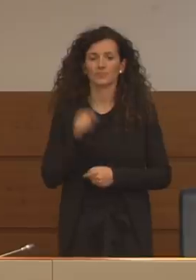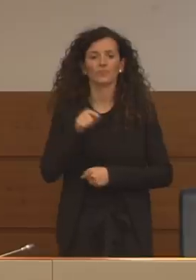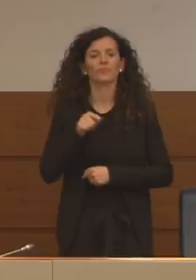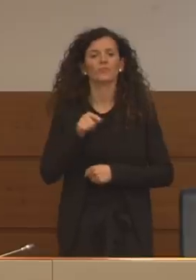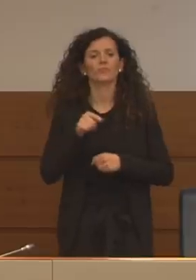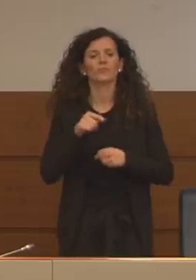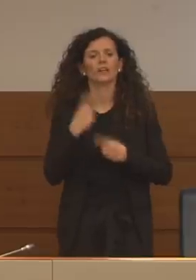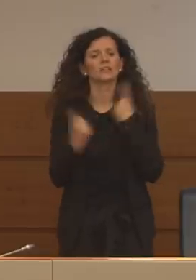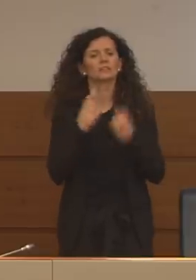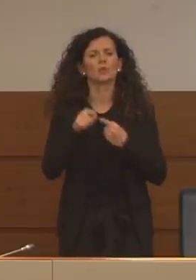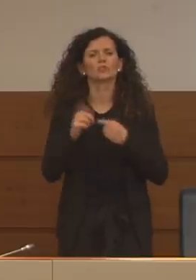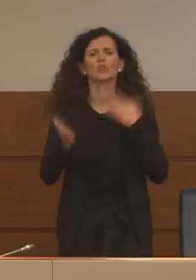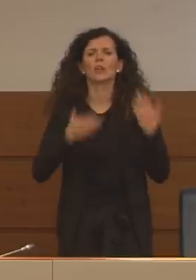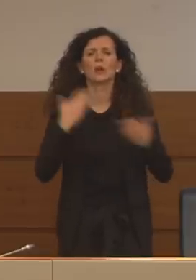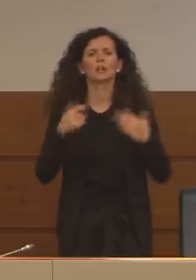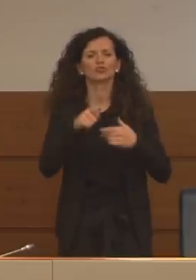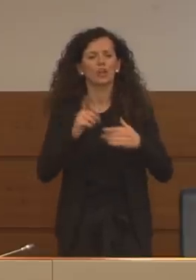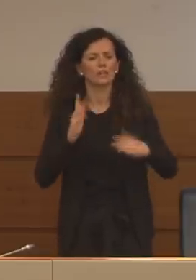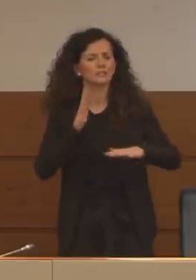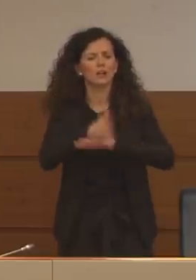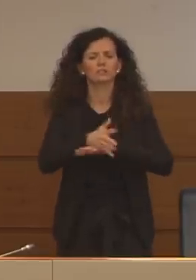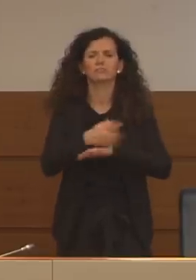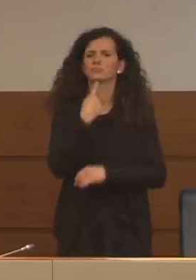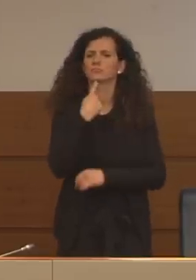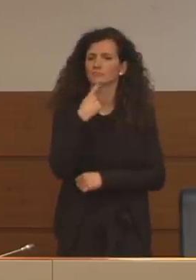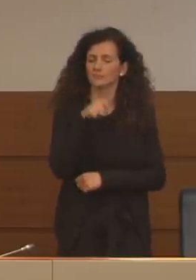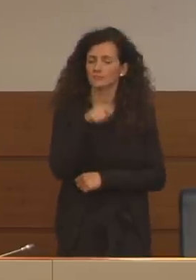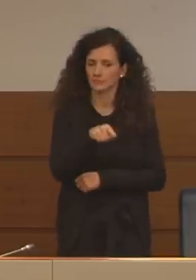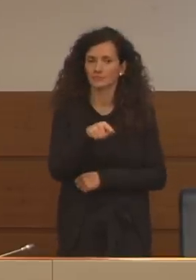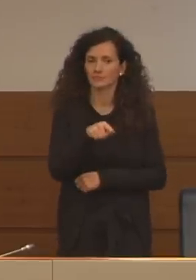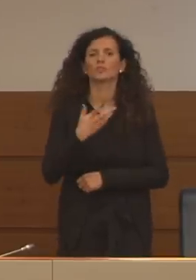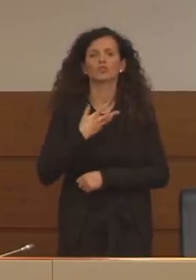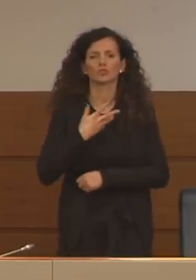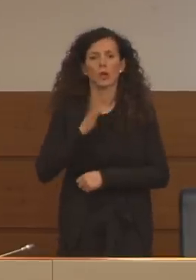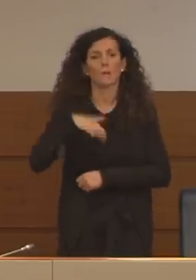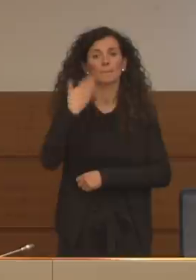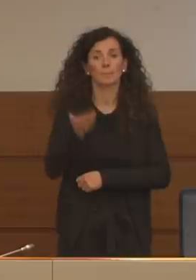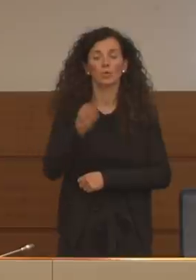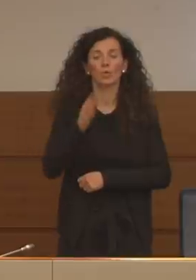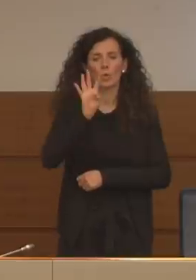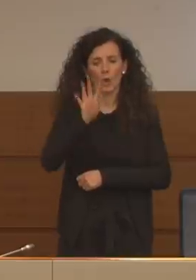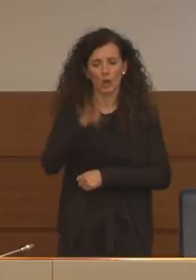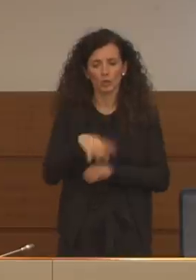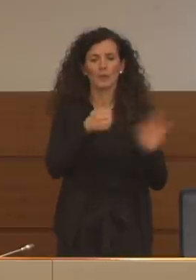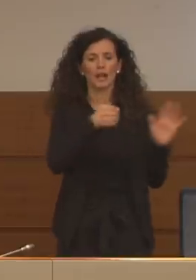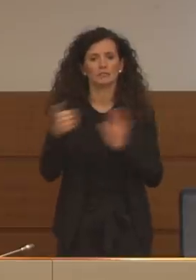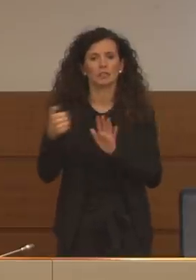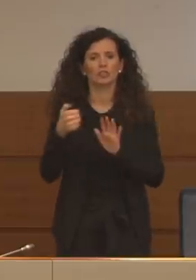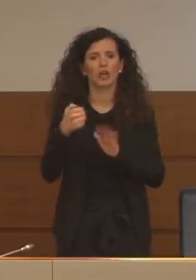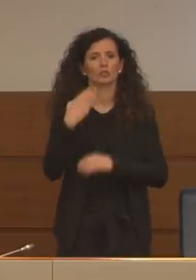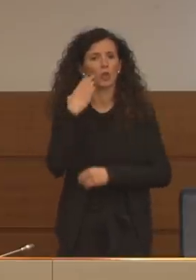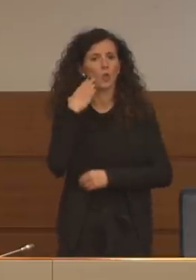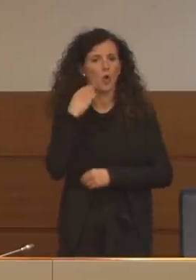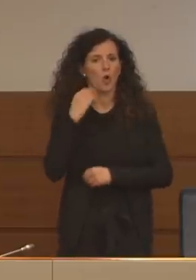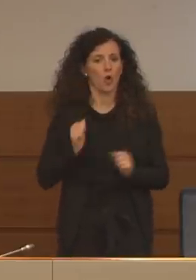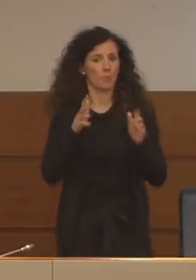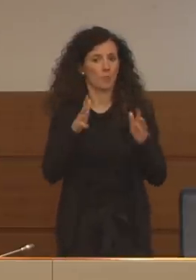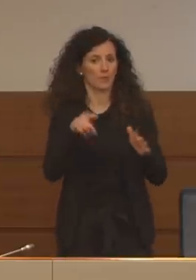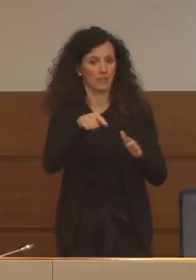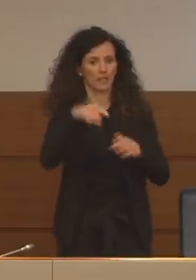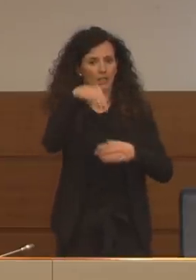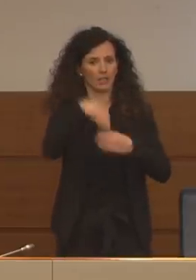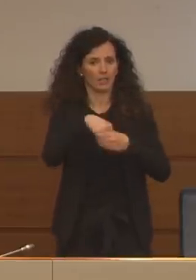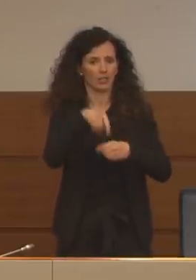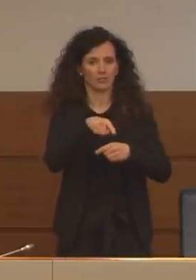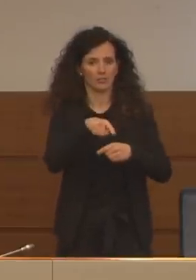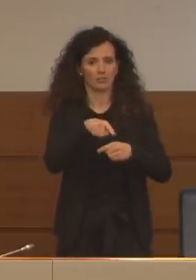campo abbiamo oggi più di 4.600 uomini rispetto a ieri